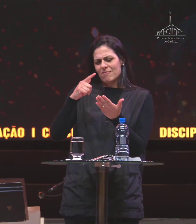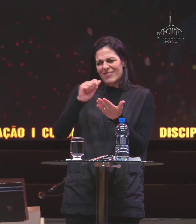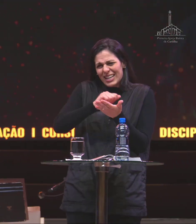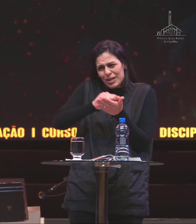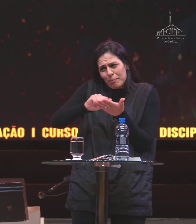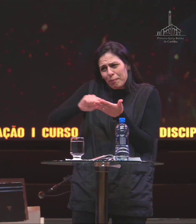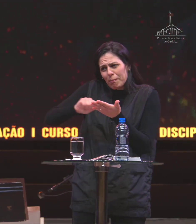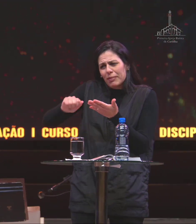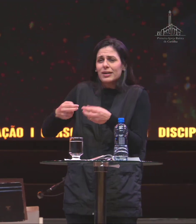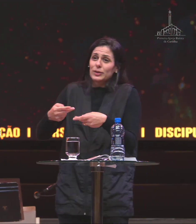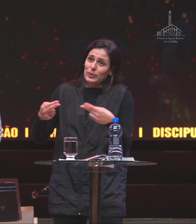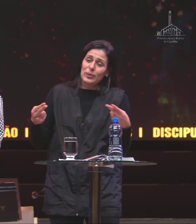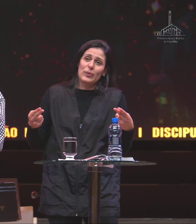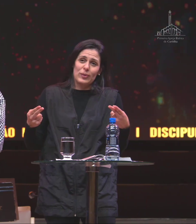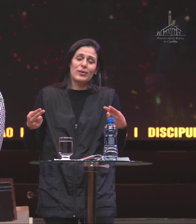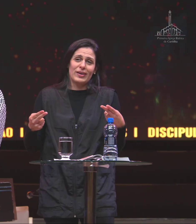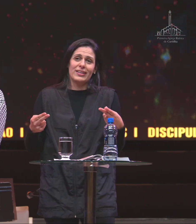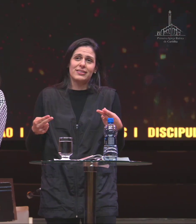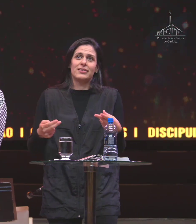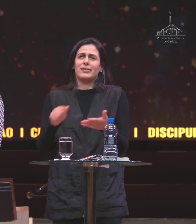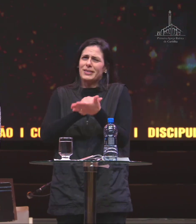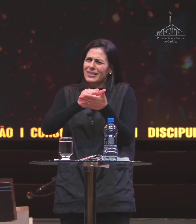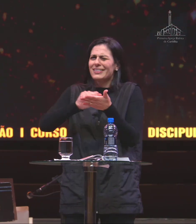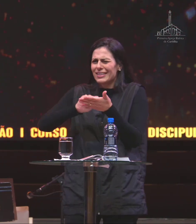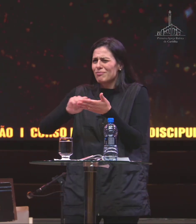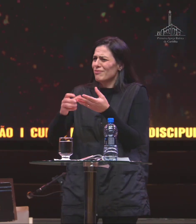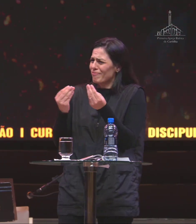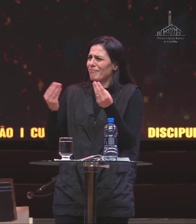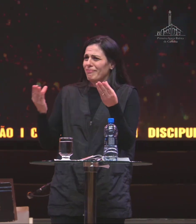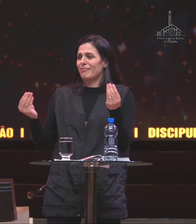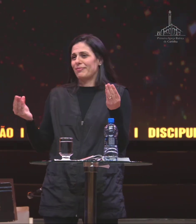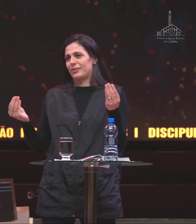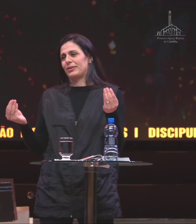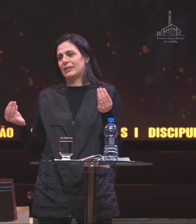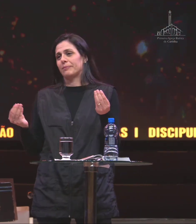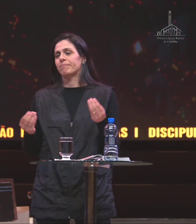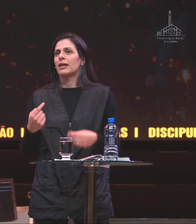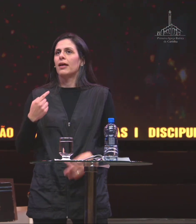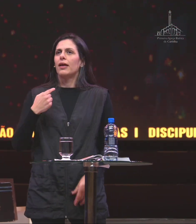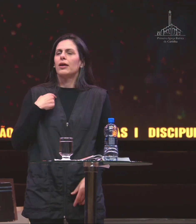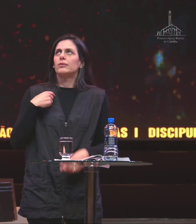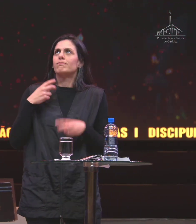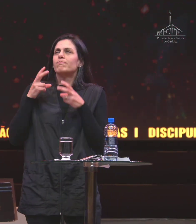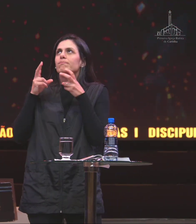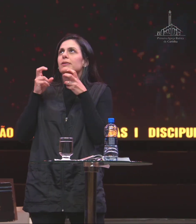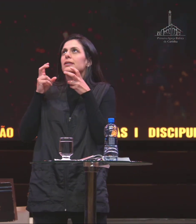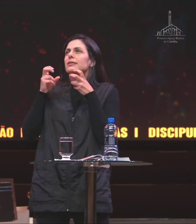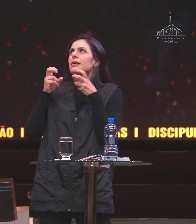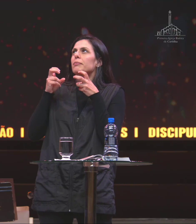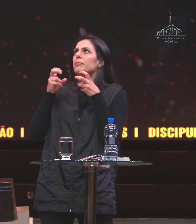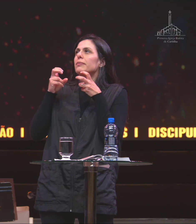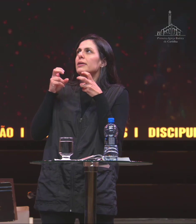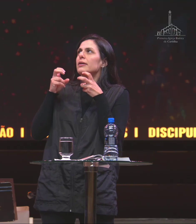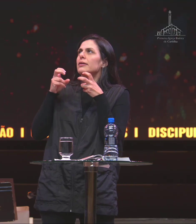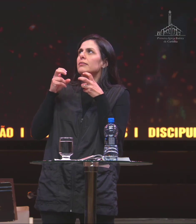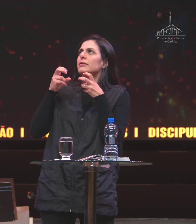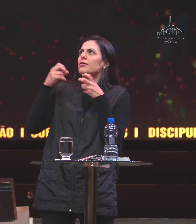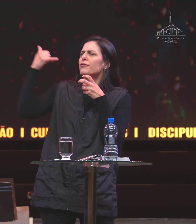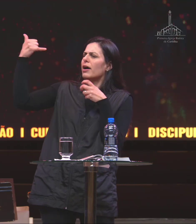irmão ligou para os amigos para ver o que eles estavam fazendo. E a gente, que tal, toda sexta-feira à tarde, a gente se encontrar na